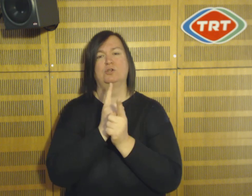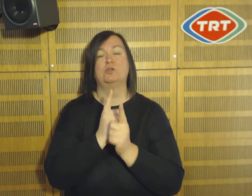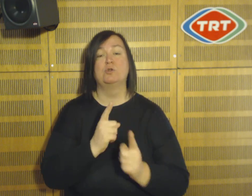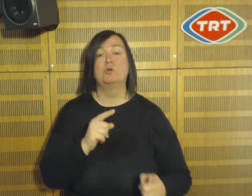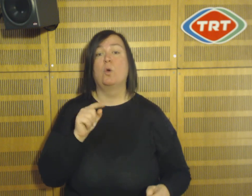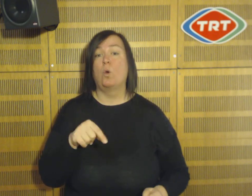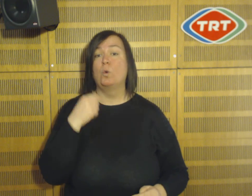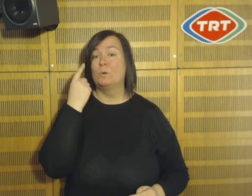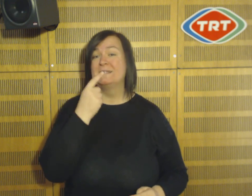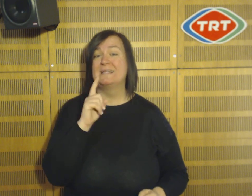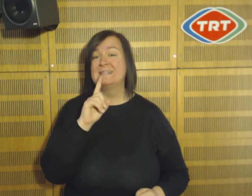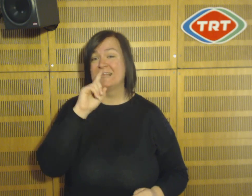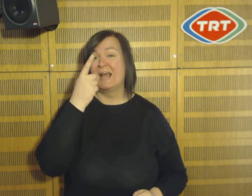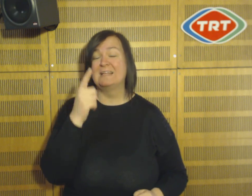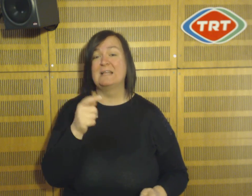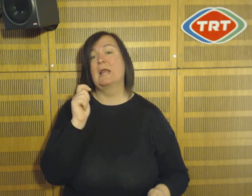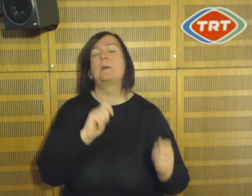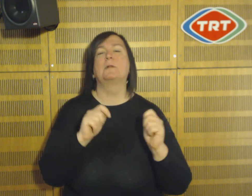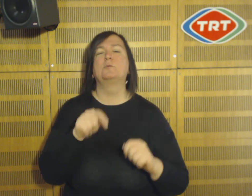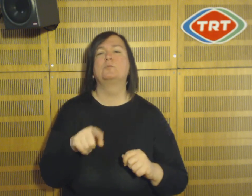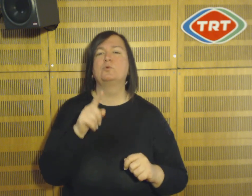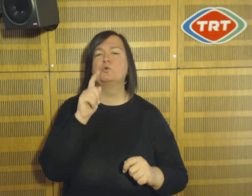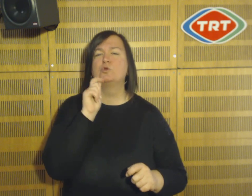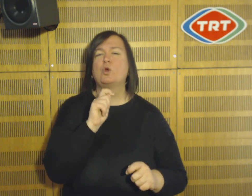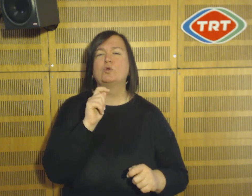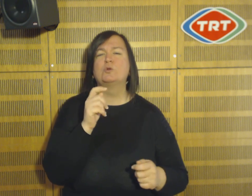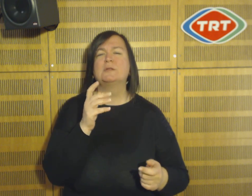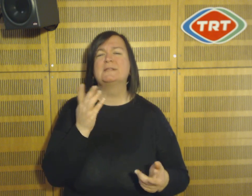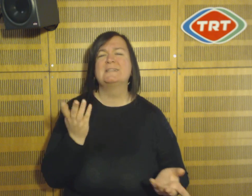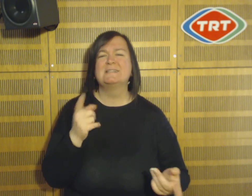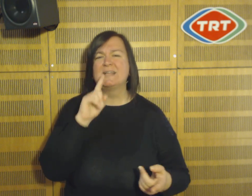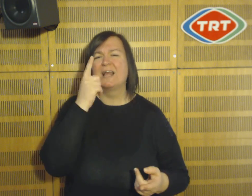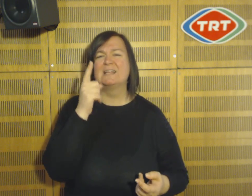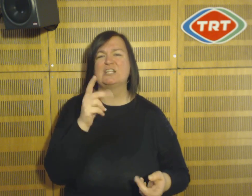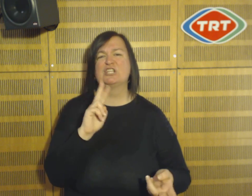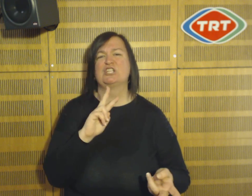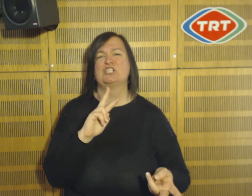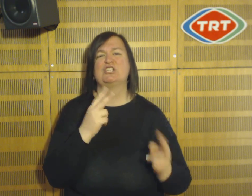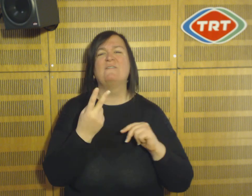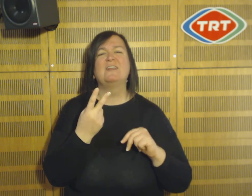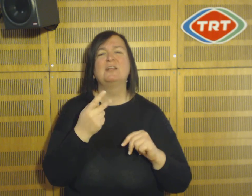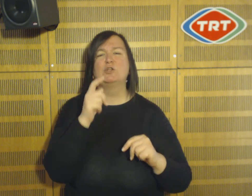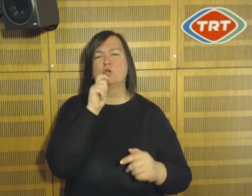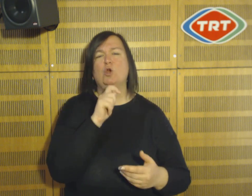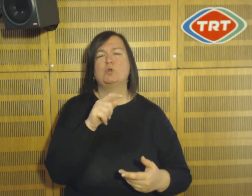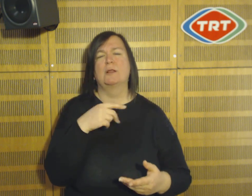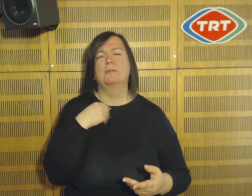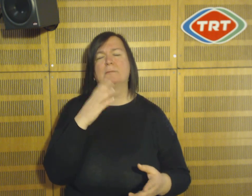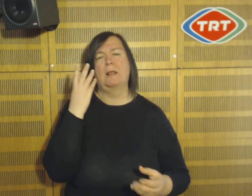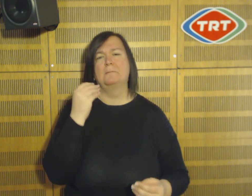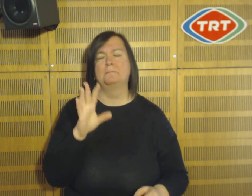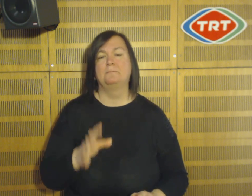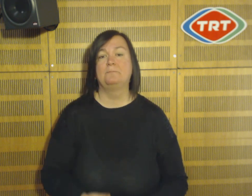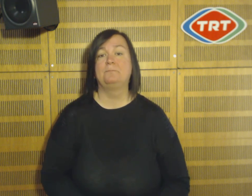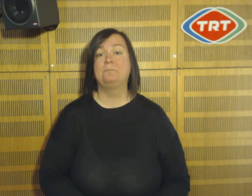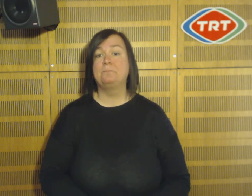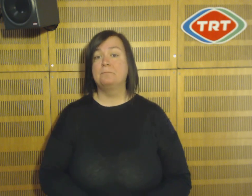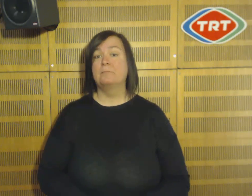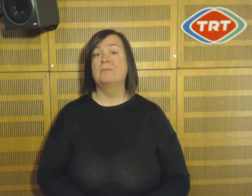O yüzden sadece yani yapılan söz şu ana kadar yapılan sözcükler Sadece çeviri sözcüğü olarak adlandırabiliriz Evet Eee Sayın makaroğlu